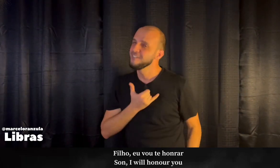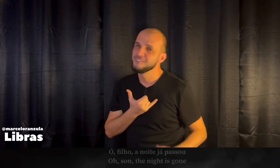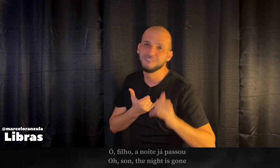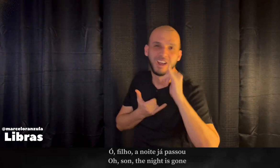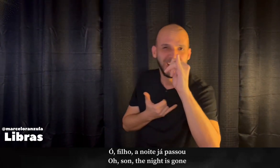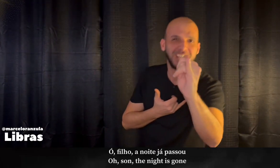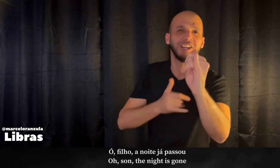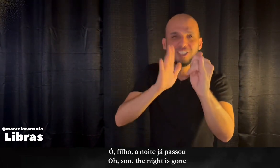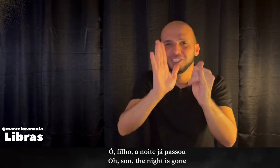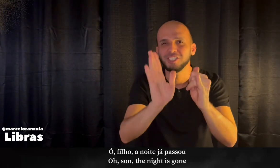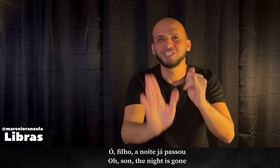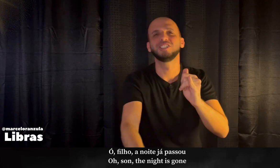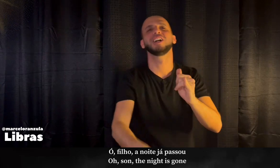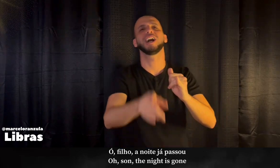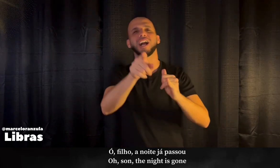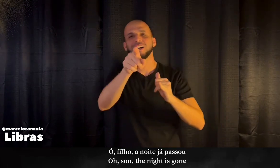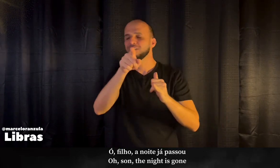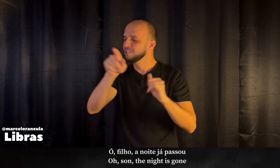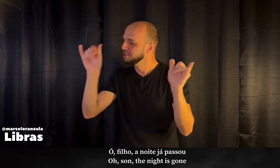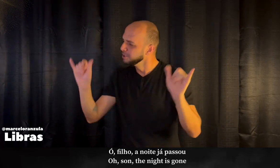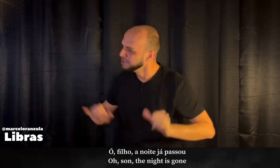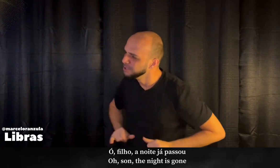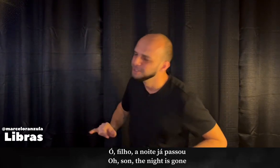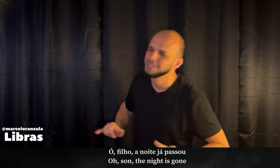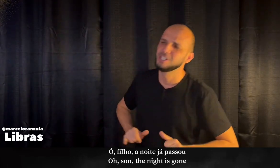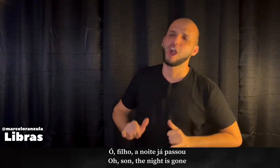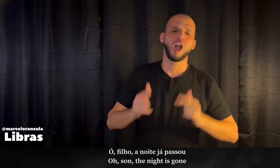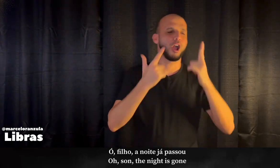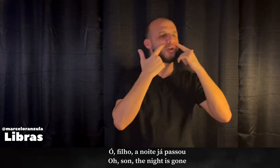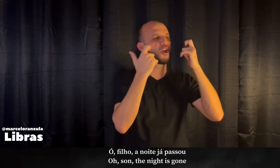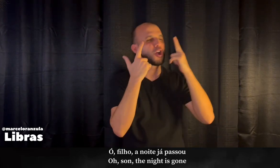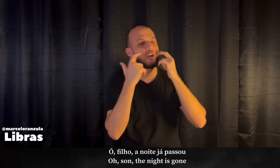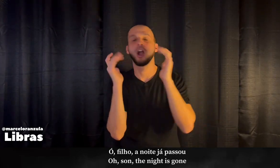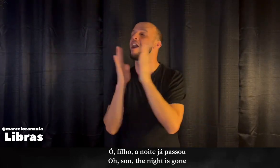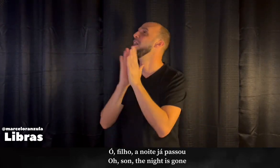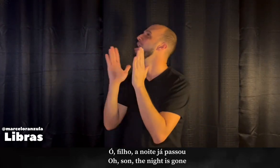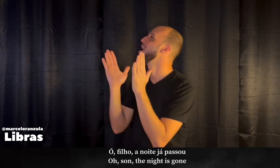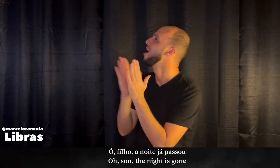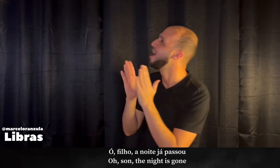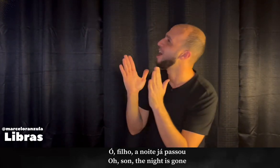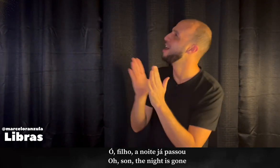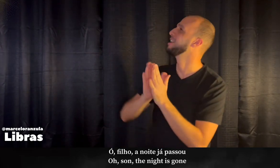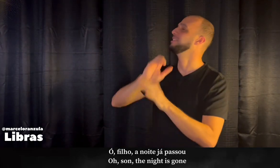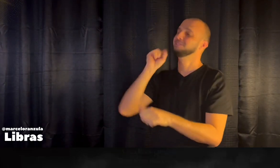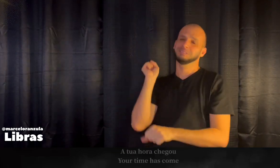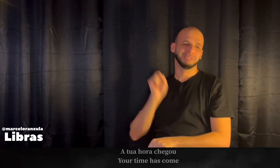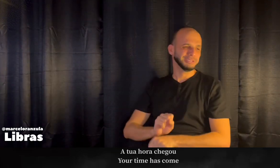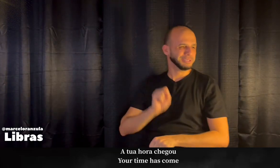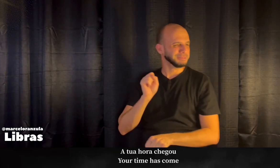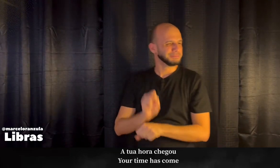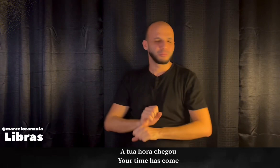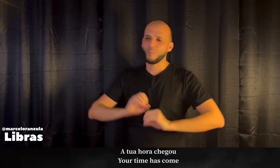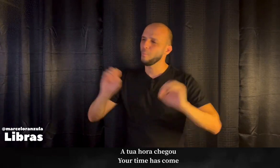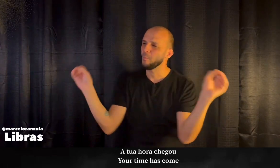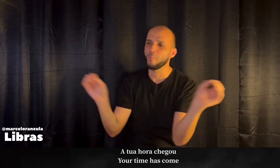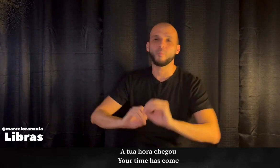-oh-oh-oh-oh Eu vou noite já passou A tua hora